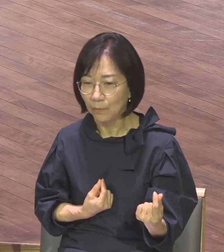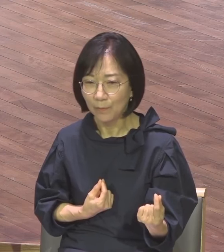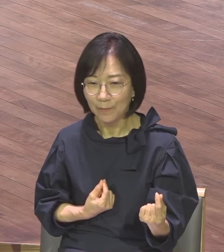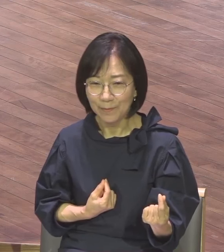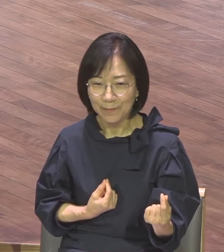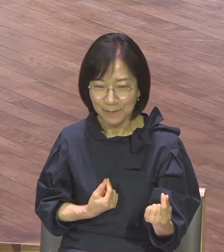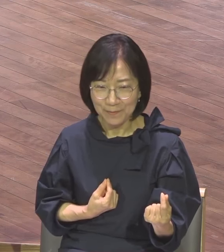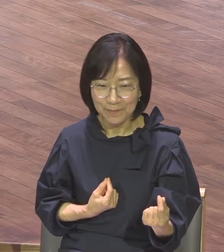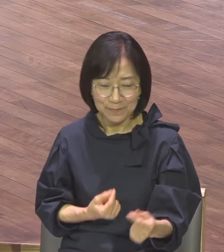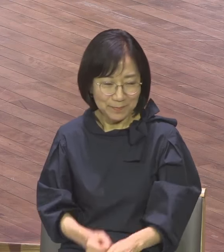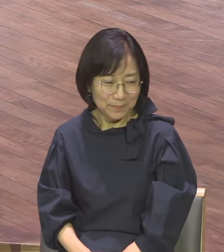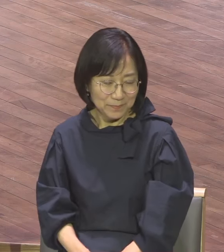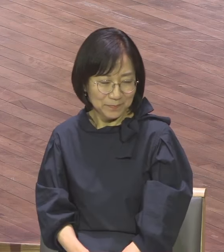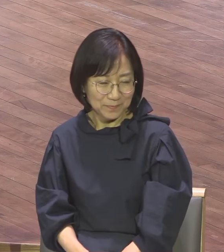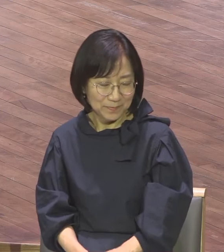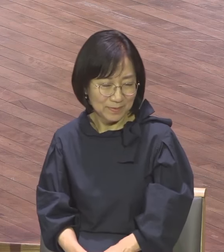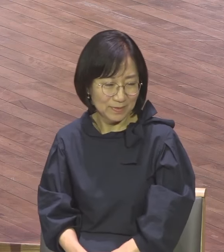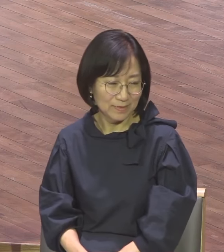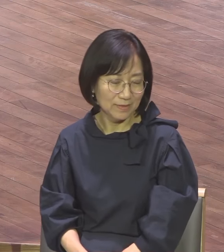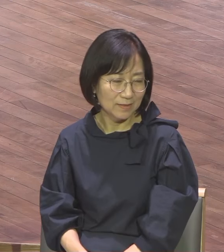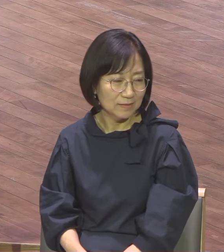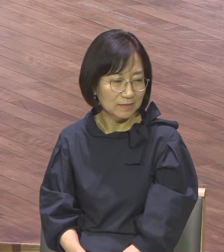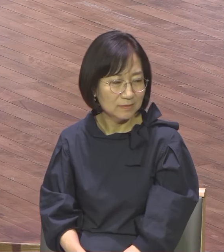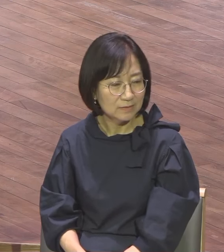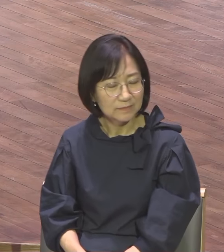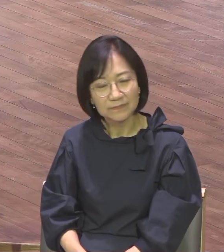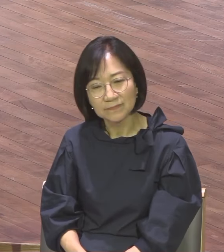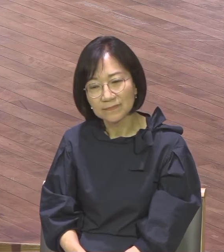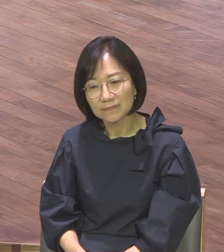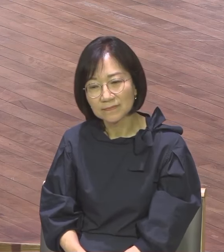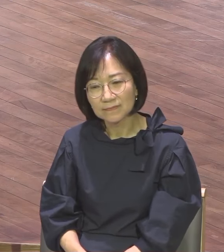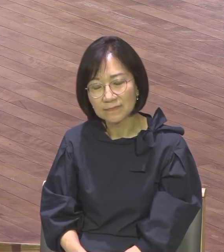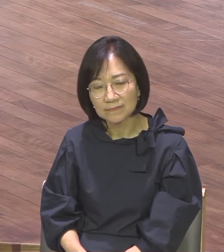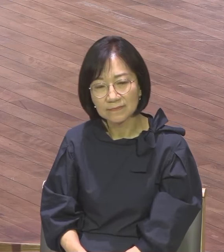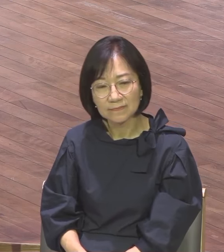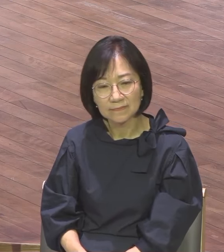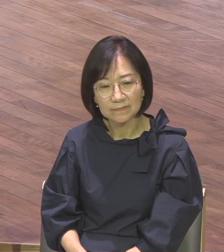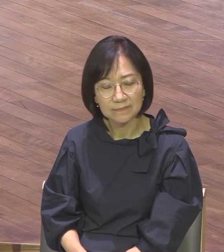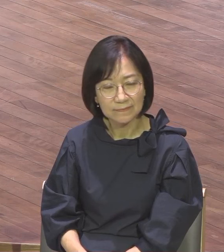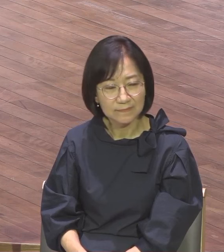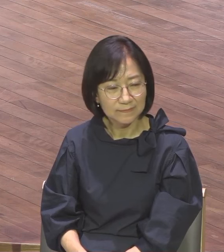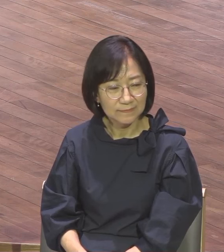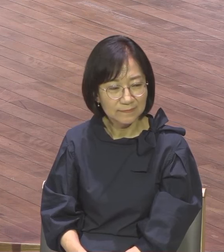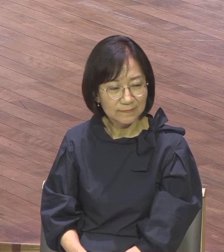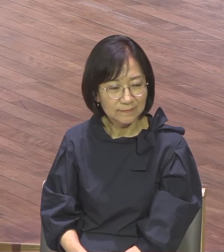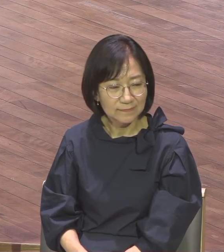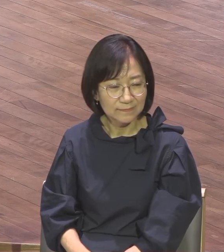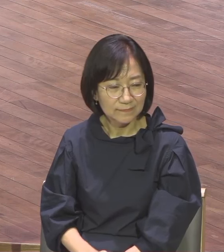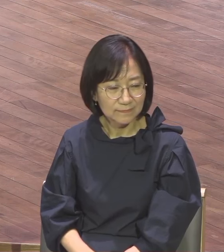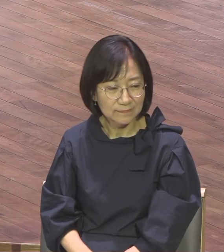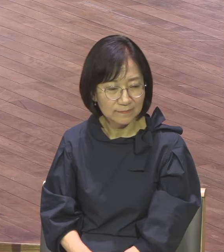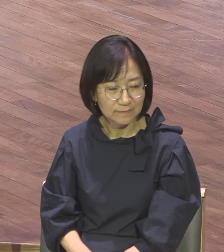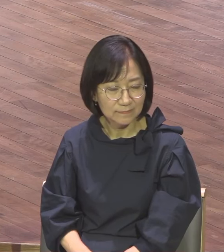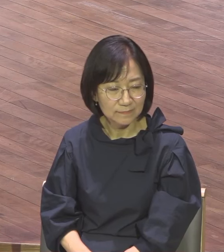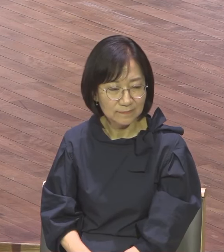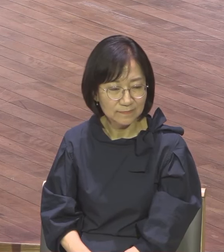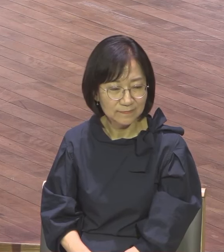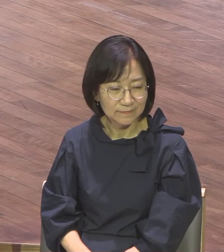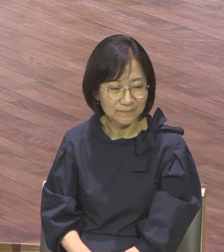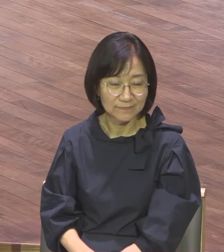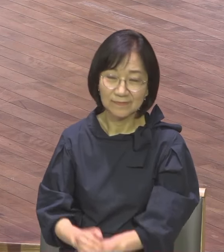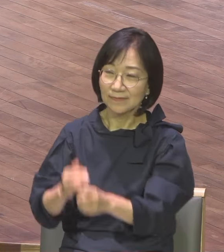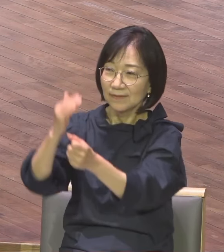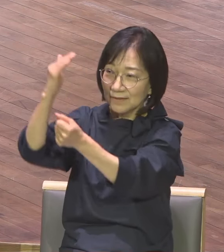이 동질감도 생기고. 우리는요 하나님의 창조 원리를 따라가야 돼요. 하나님께서 친히 모여